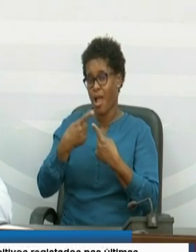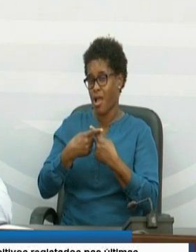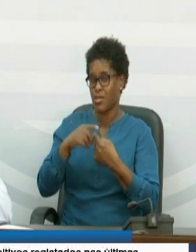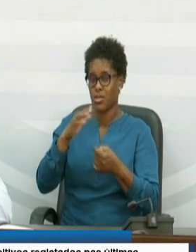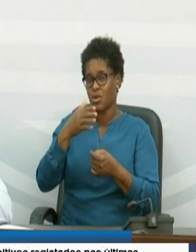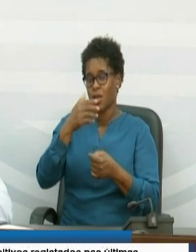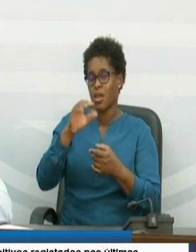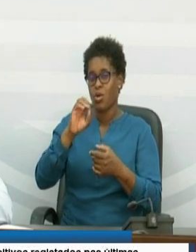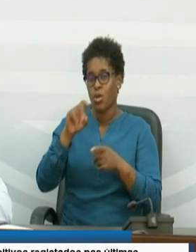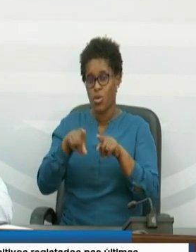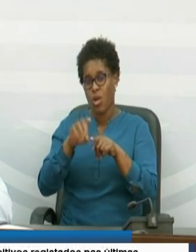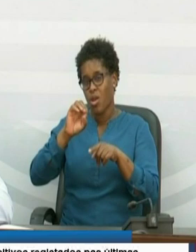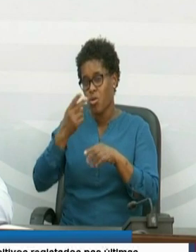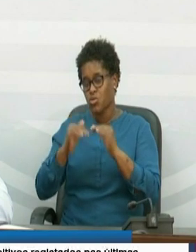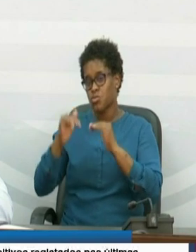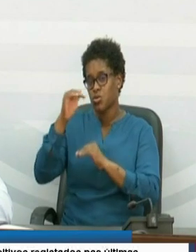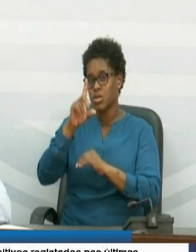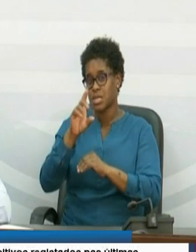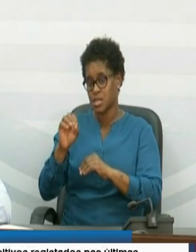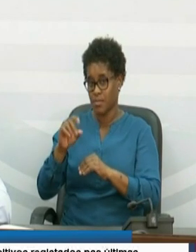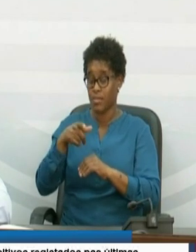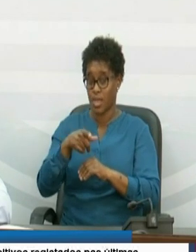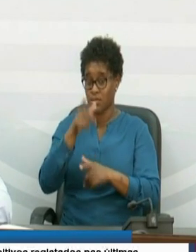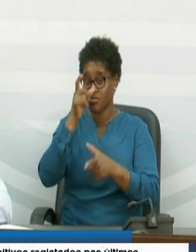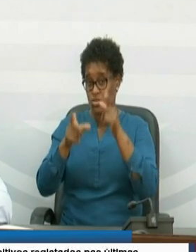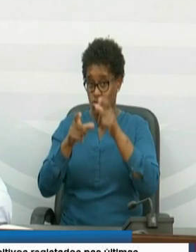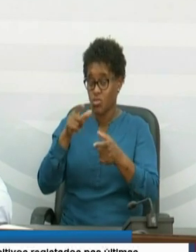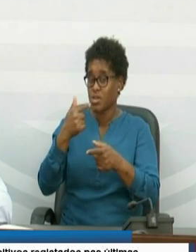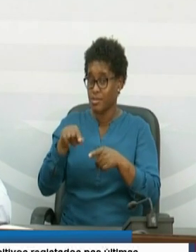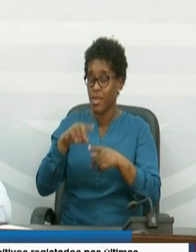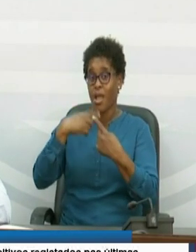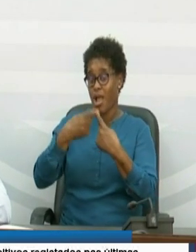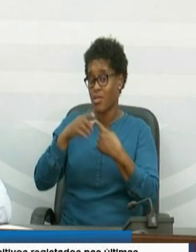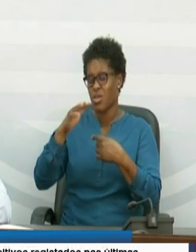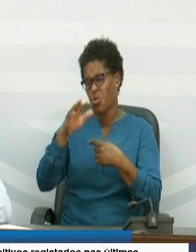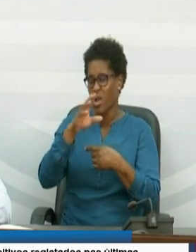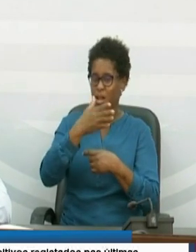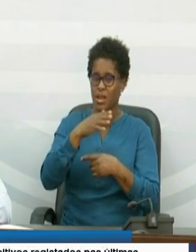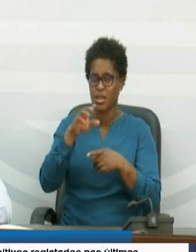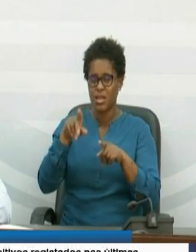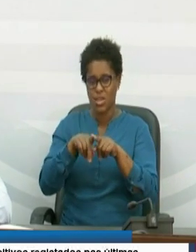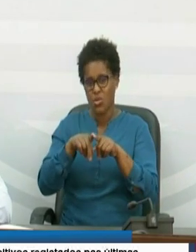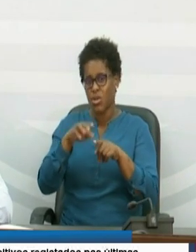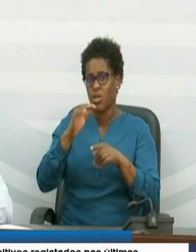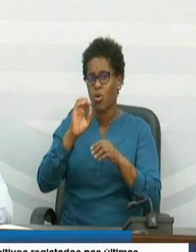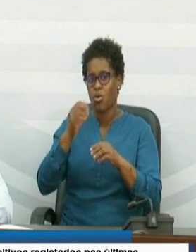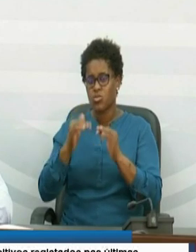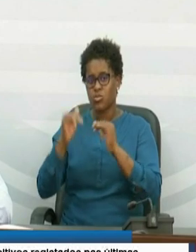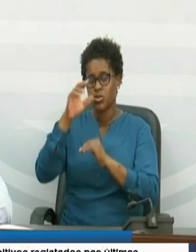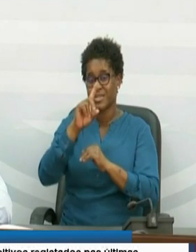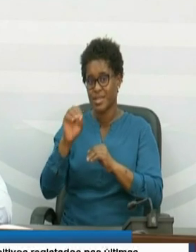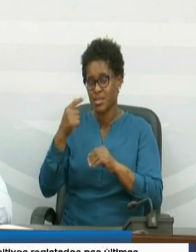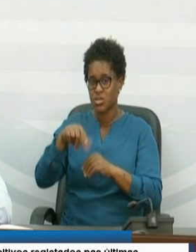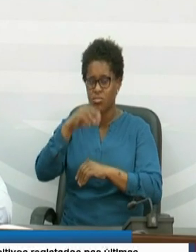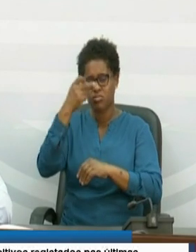superior a 60 anos e dessas pessoas que têm idade igual ou superior a 60 anos, que estão internadas nos